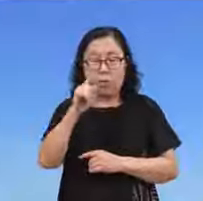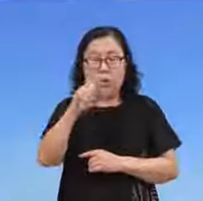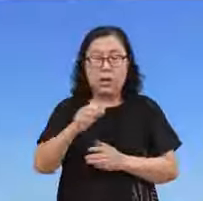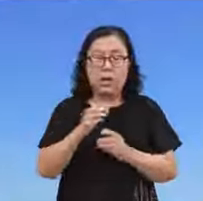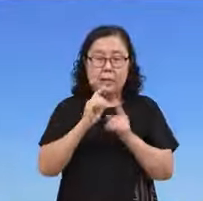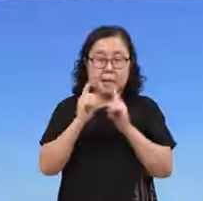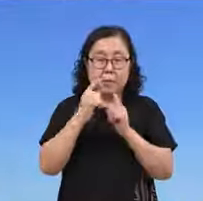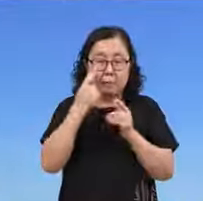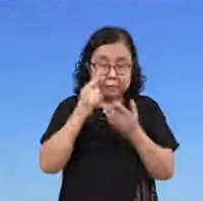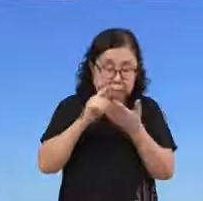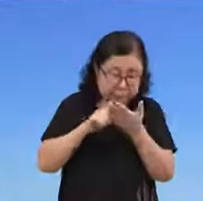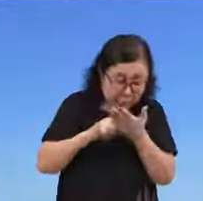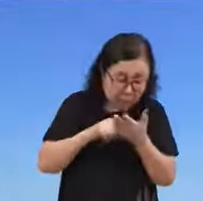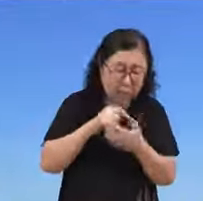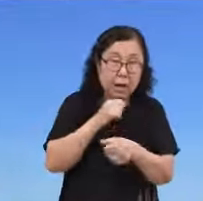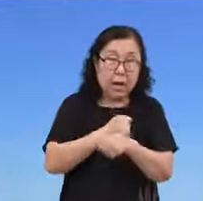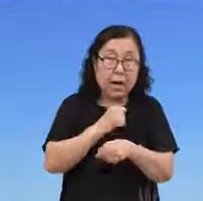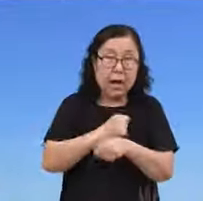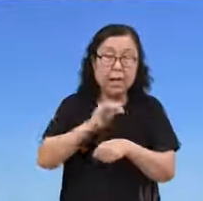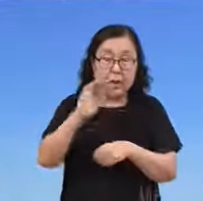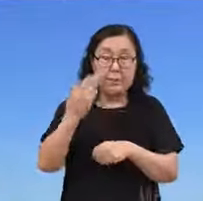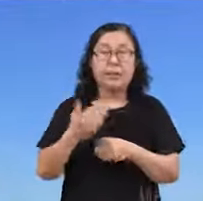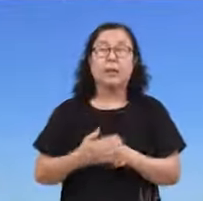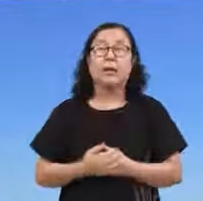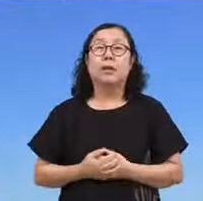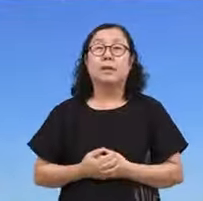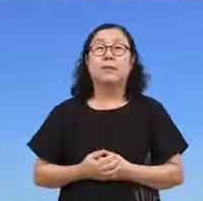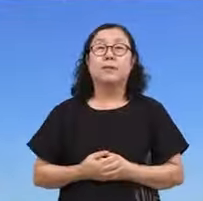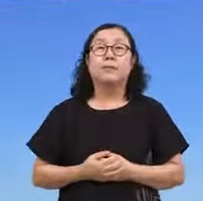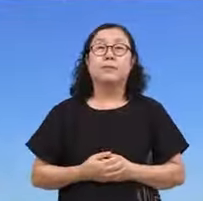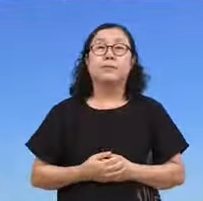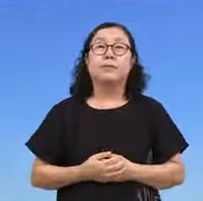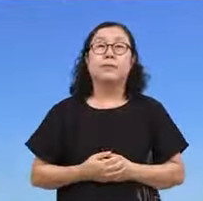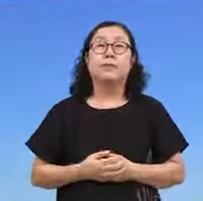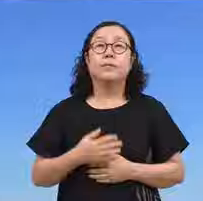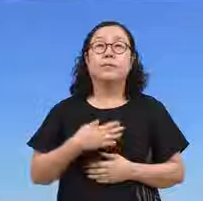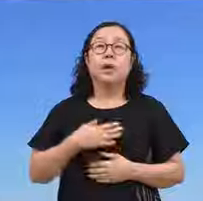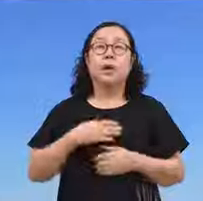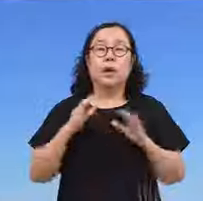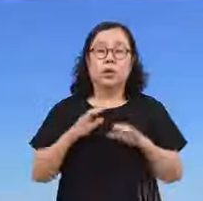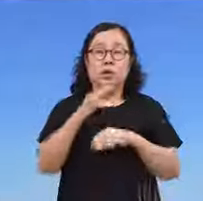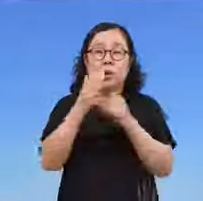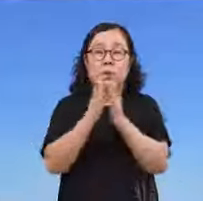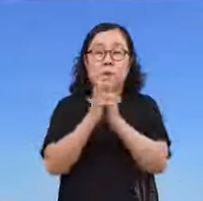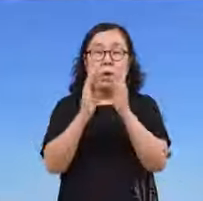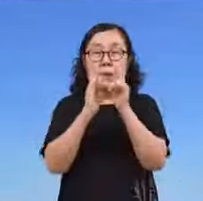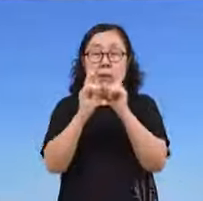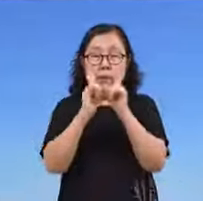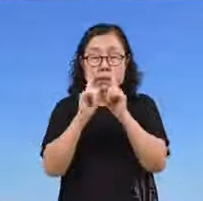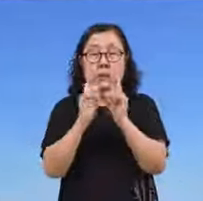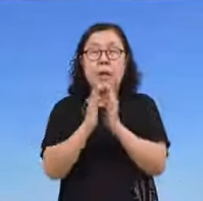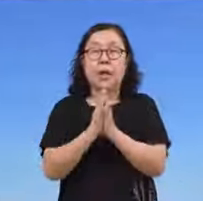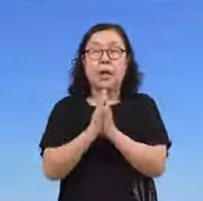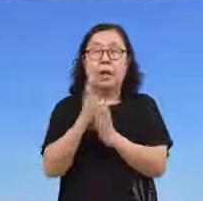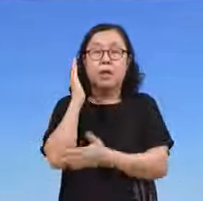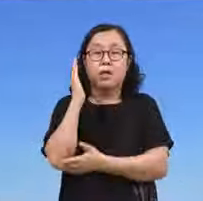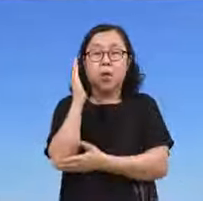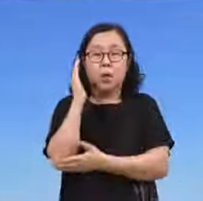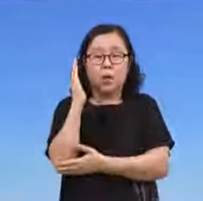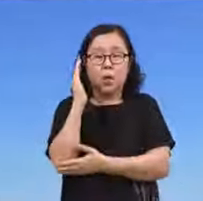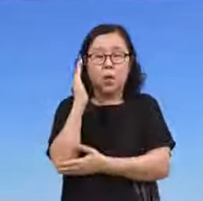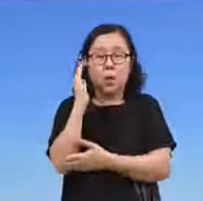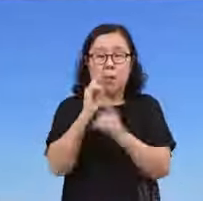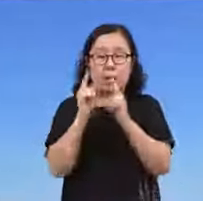또 거기서 원리를 찾고 이런 일들을 하게 되더라는 것입니다. 제가 오늘 본문을 그